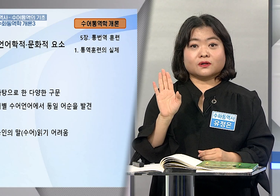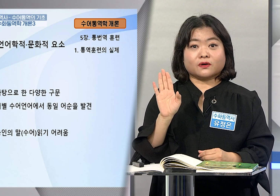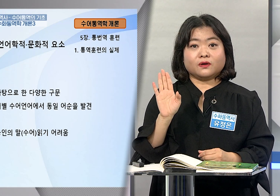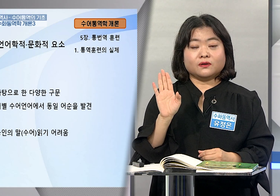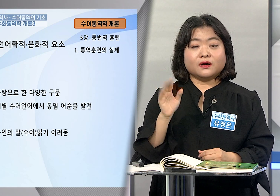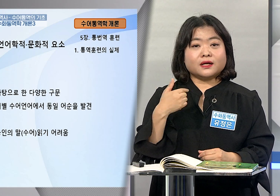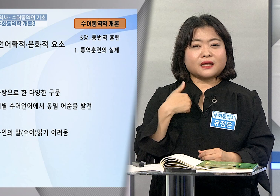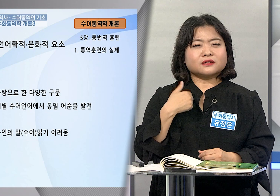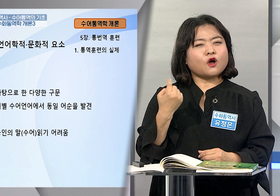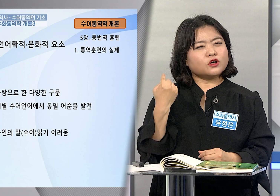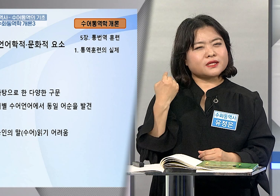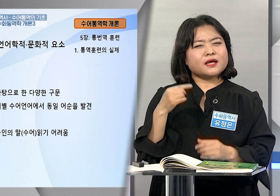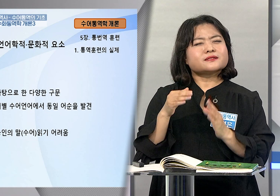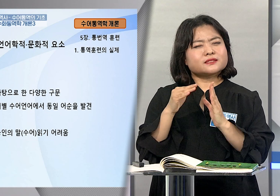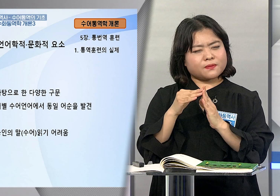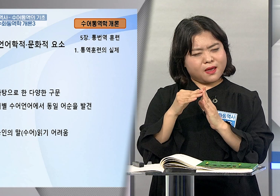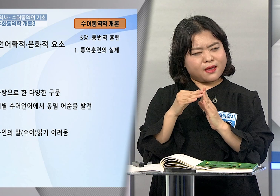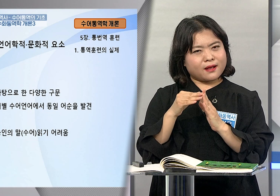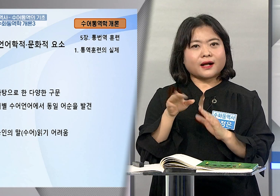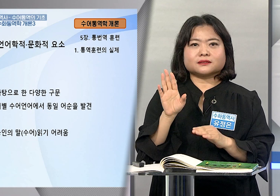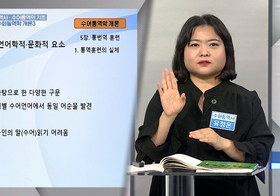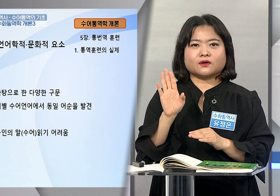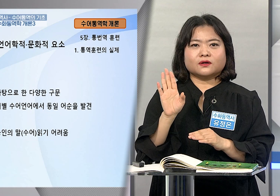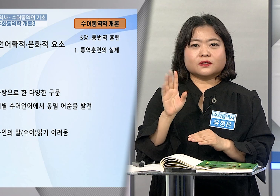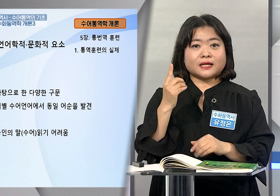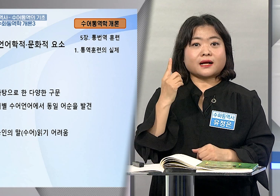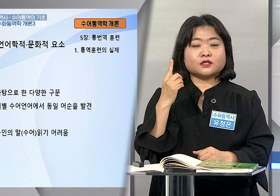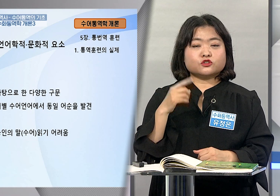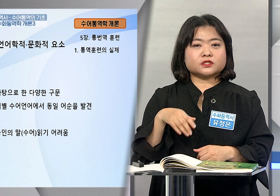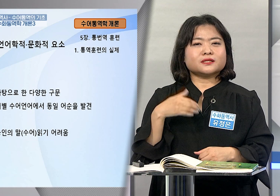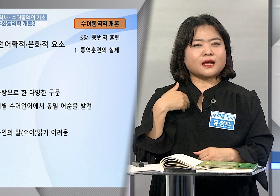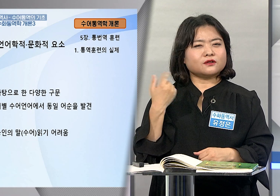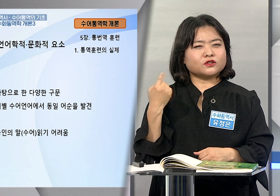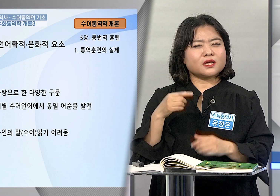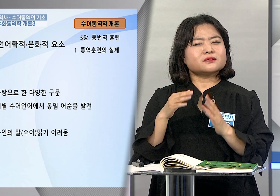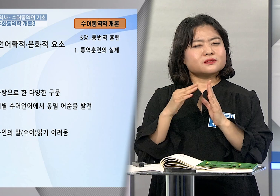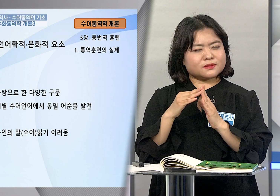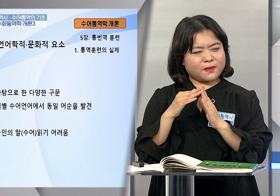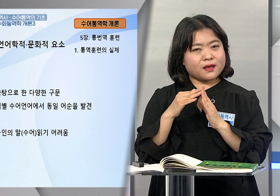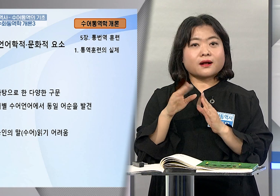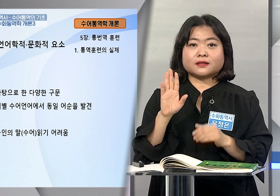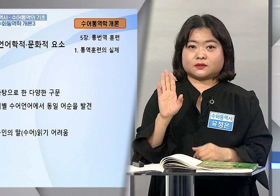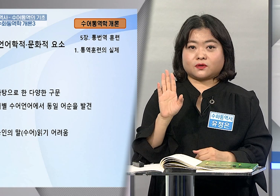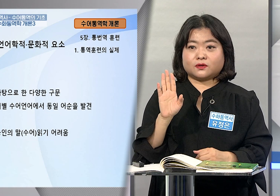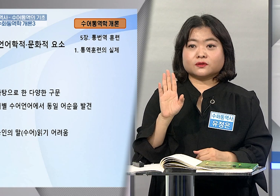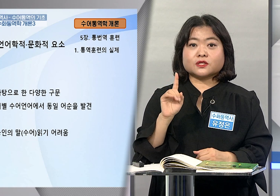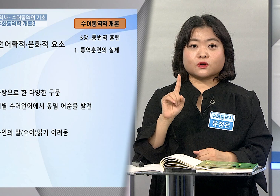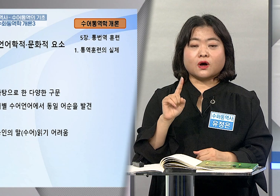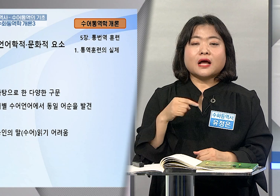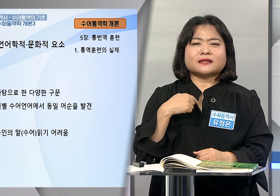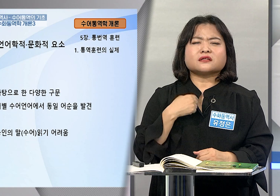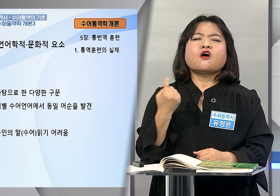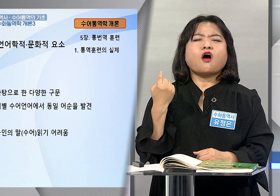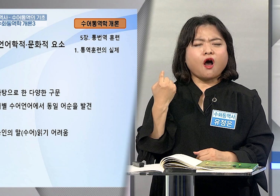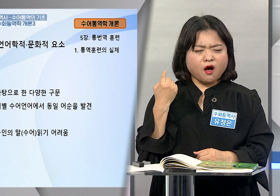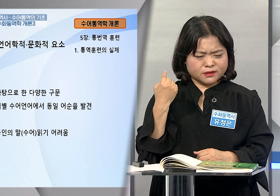거요. 나는 어제 집에 갔어. 약간의 휴지. 나는 어제 집에 갔어. 되죠? 나는